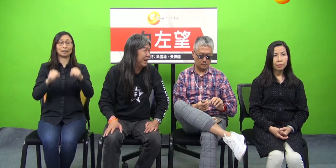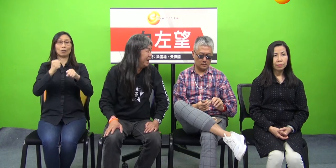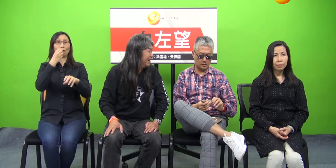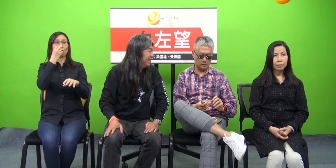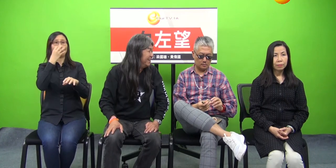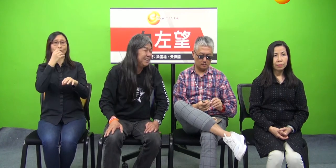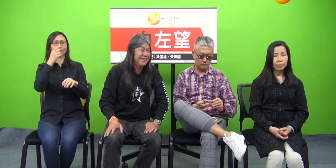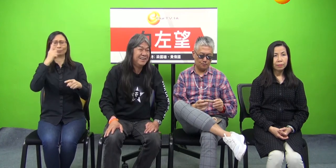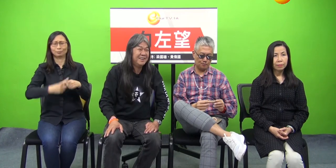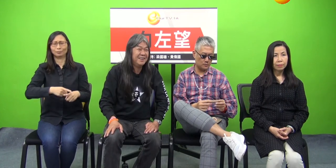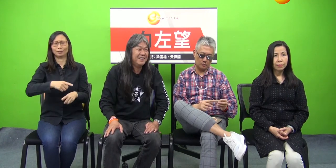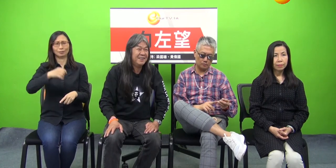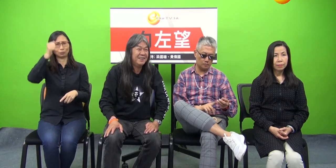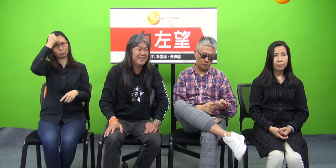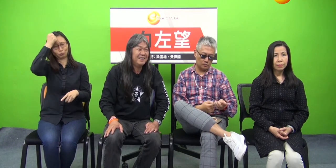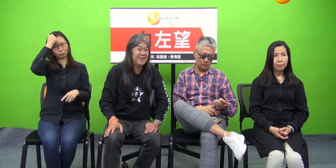噶、